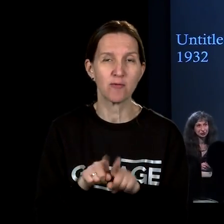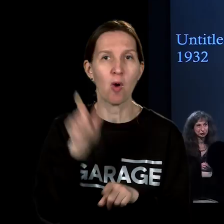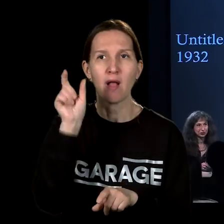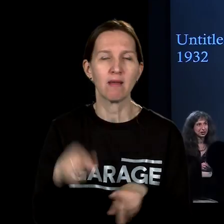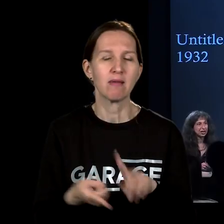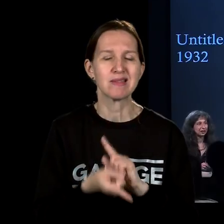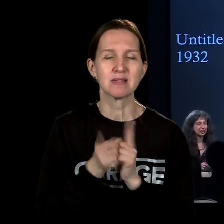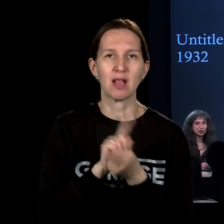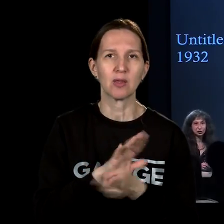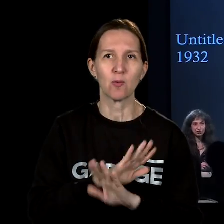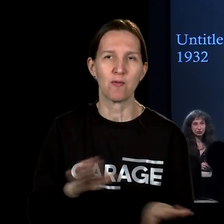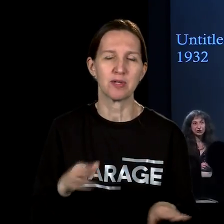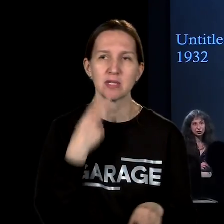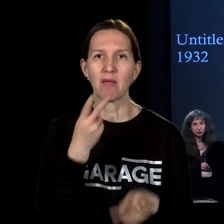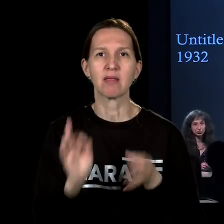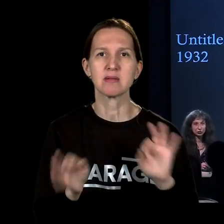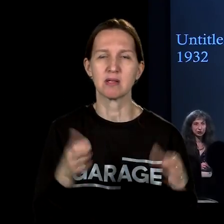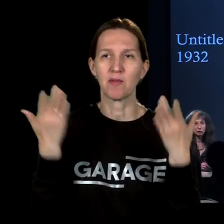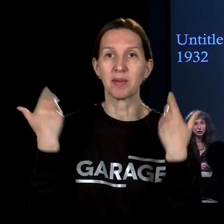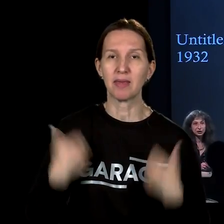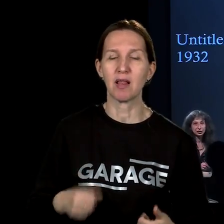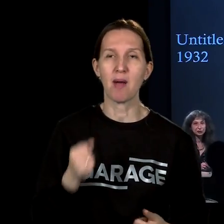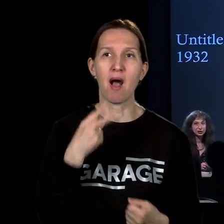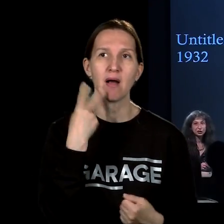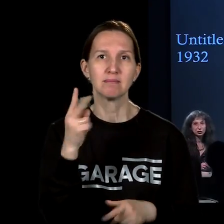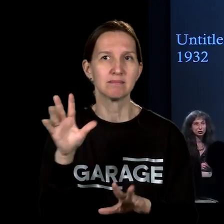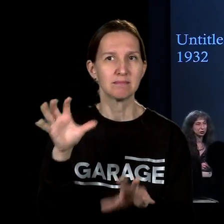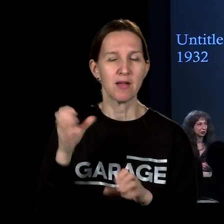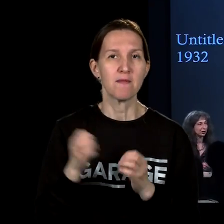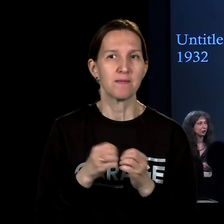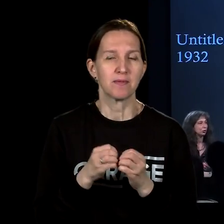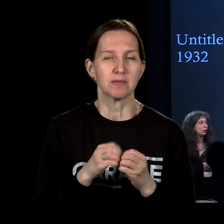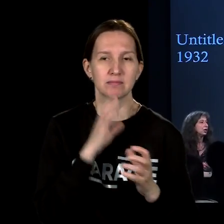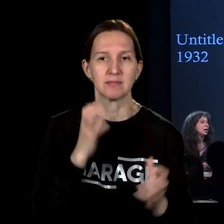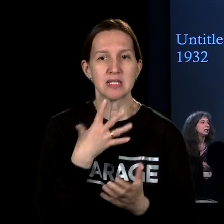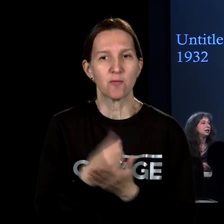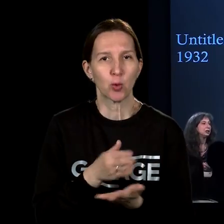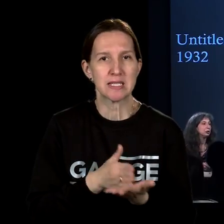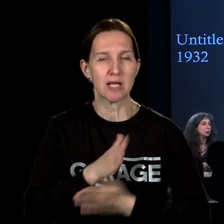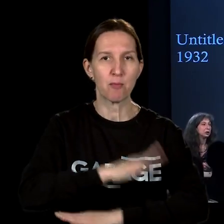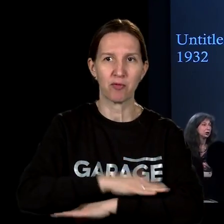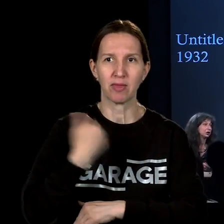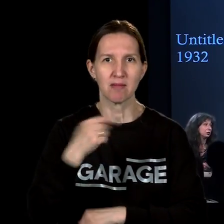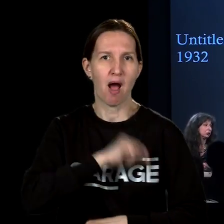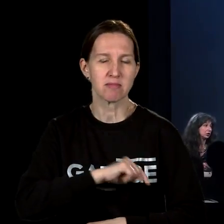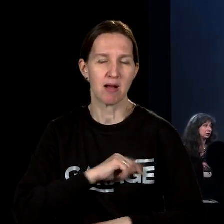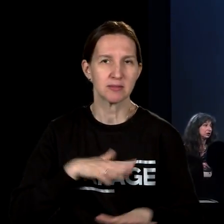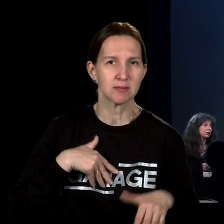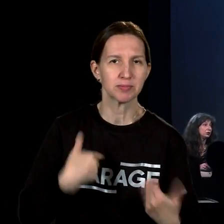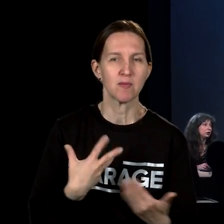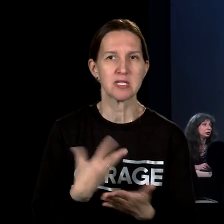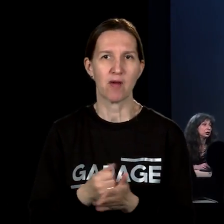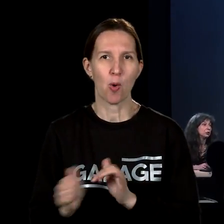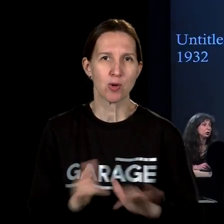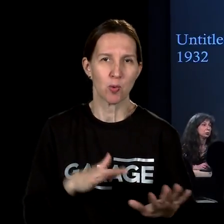да, она выдерживает свой стиль поведения, она выдерживает свою социальную роль, и его парижские